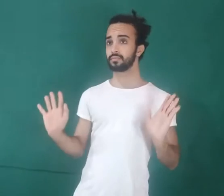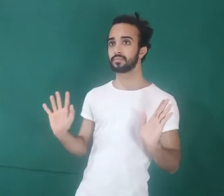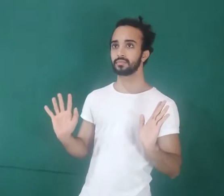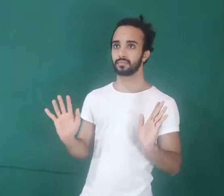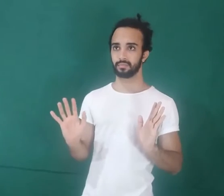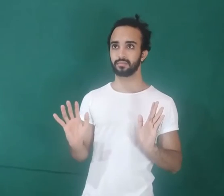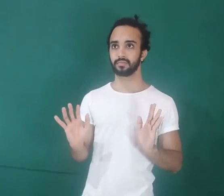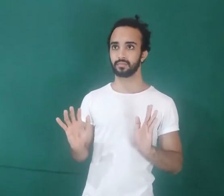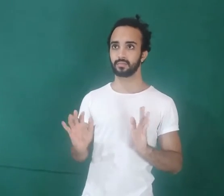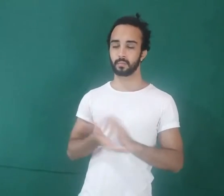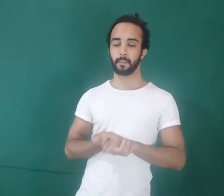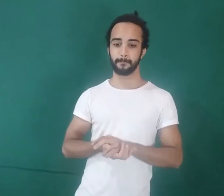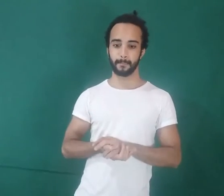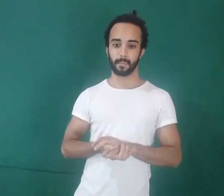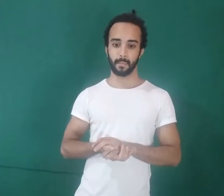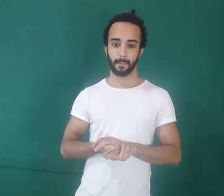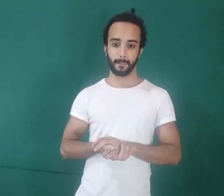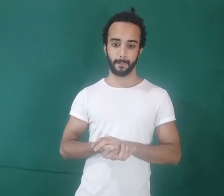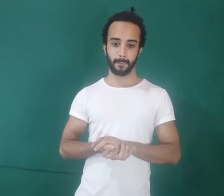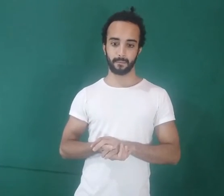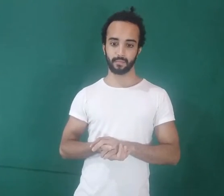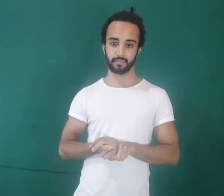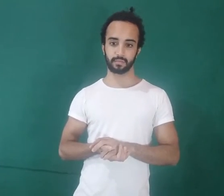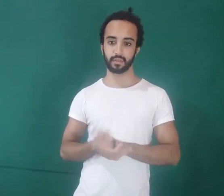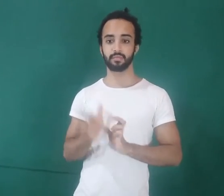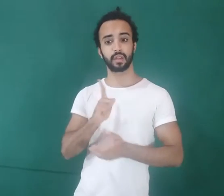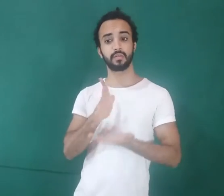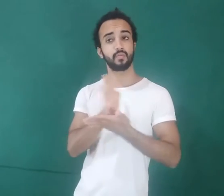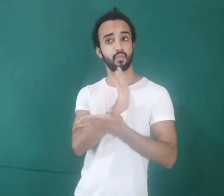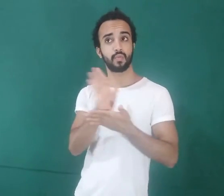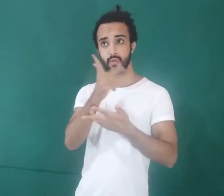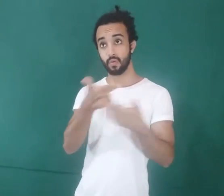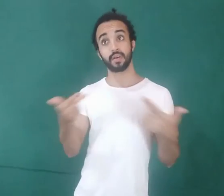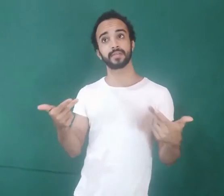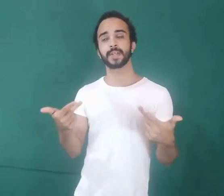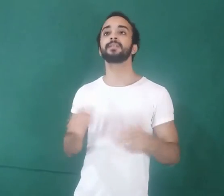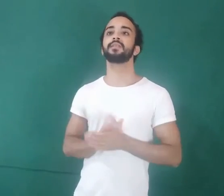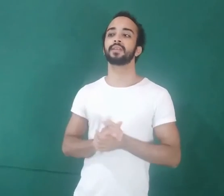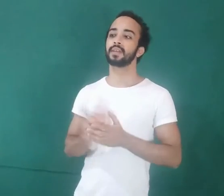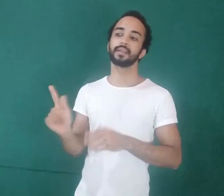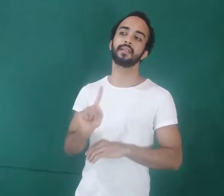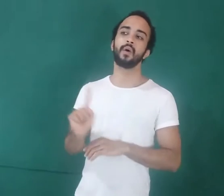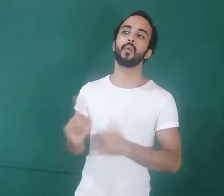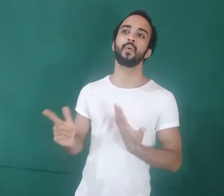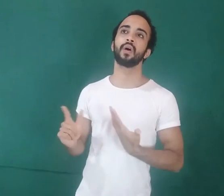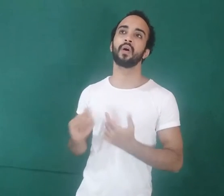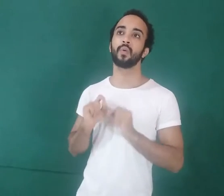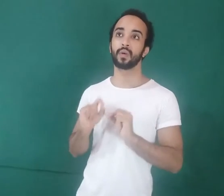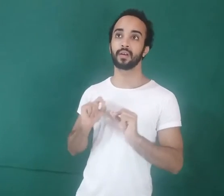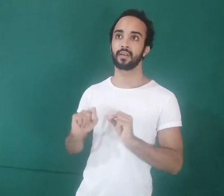Então, tem alguma coisa que não é aquela que a gente foi formada da coisa